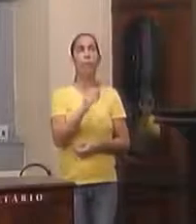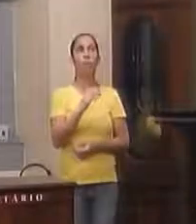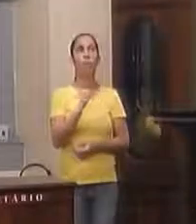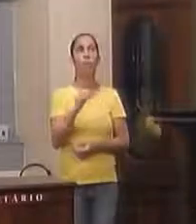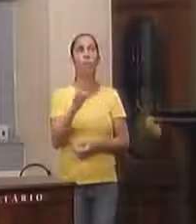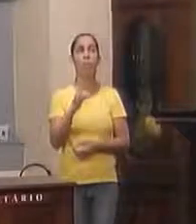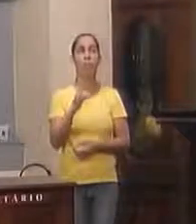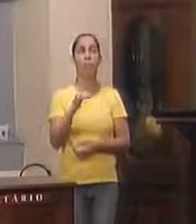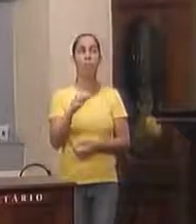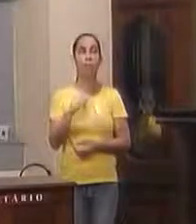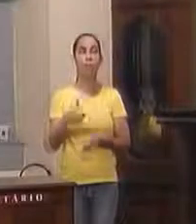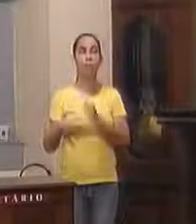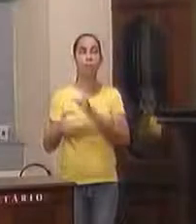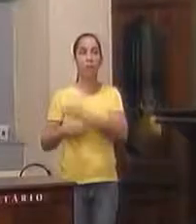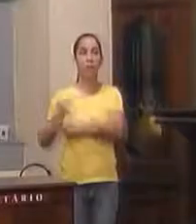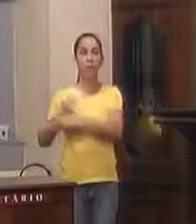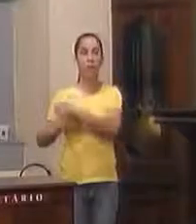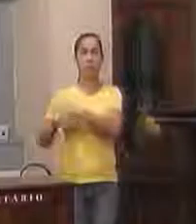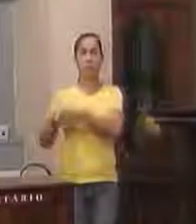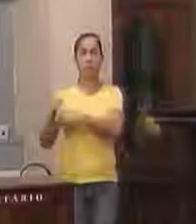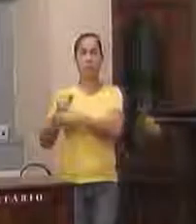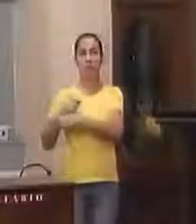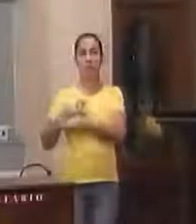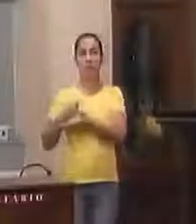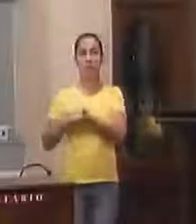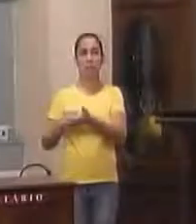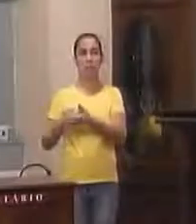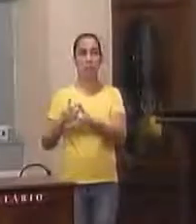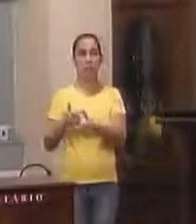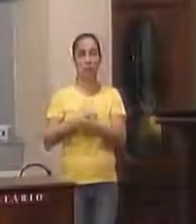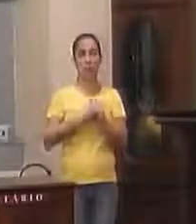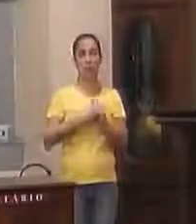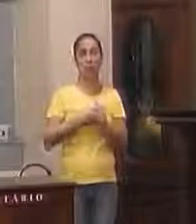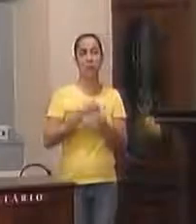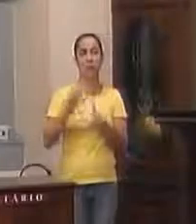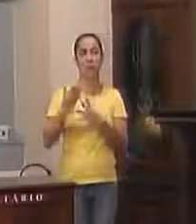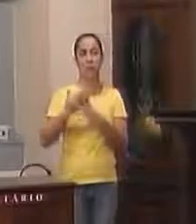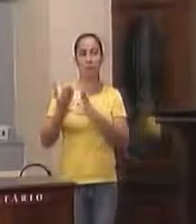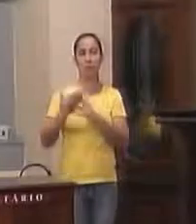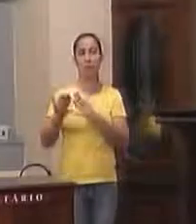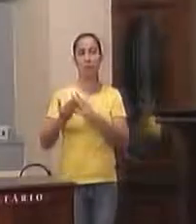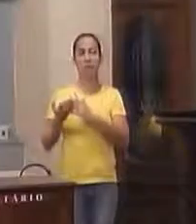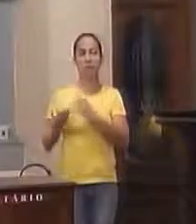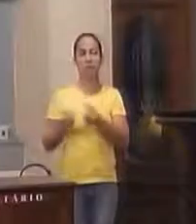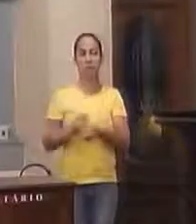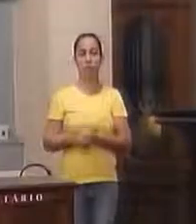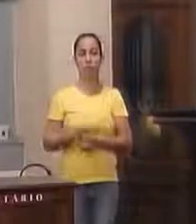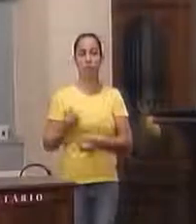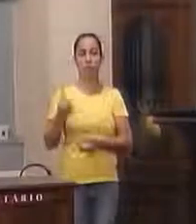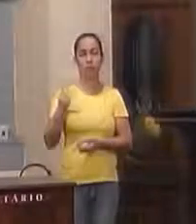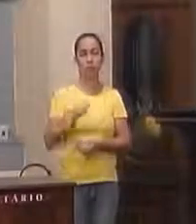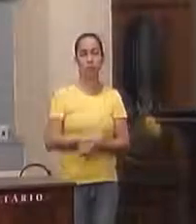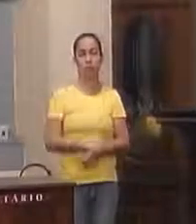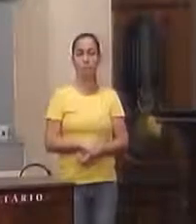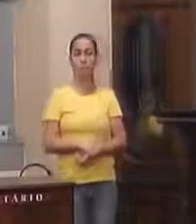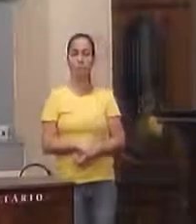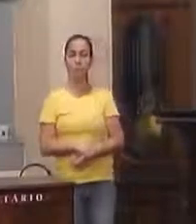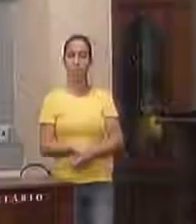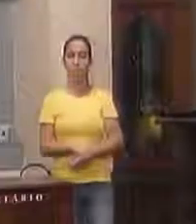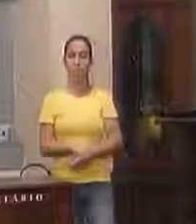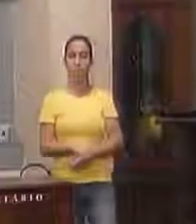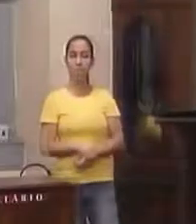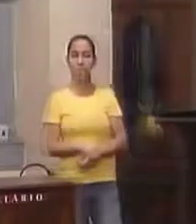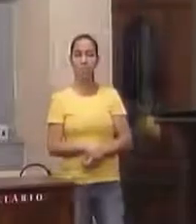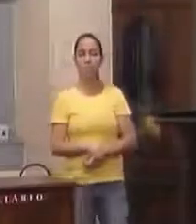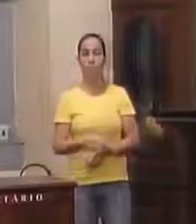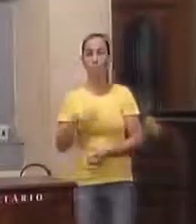foi ano passado que nós tivemos problemas, tivemos muitos bloqueios, foi parcelado, né? Os valores foram parcelados,